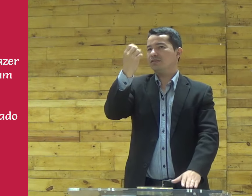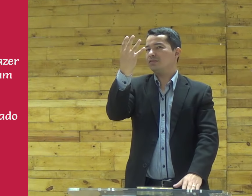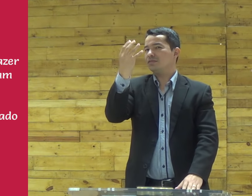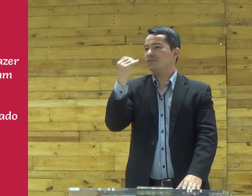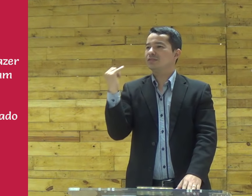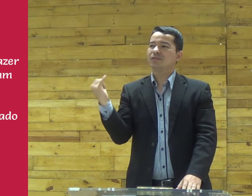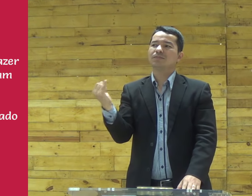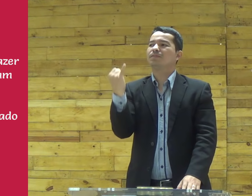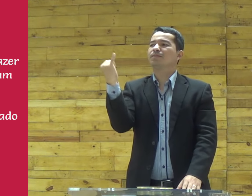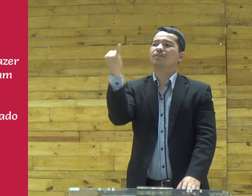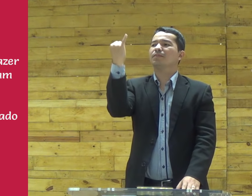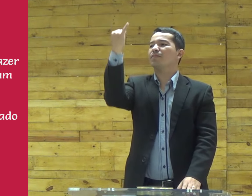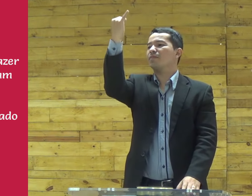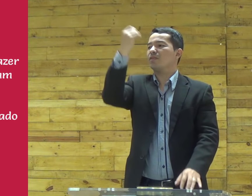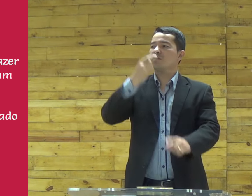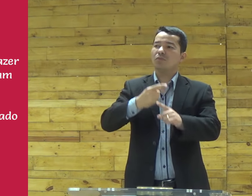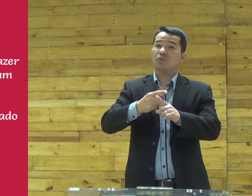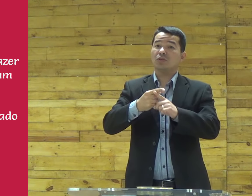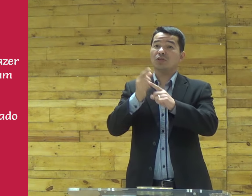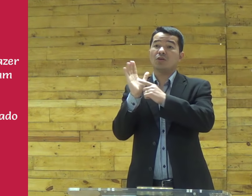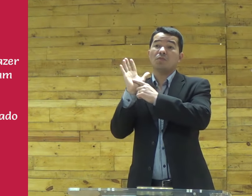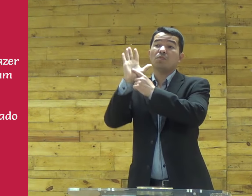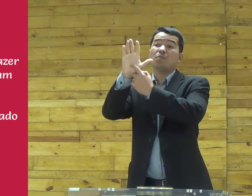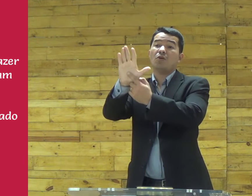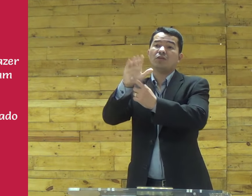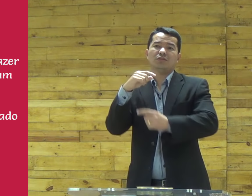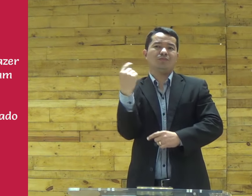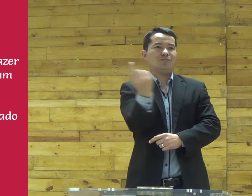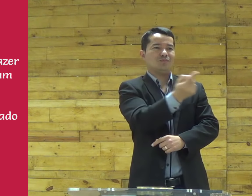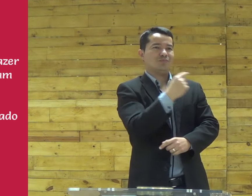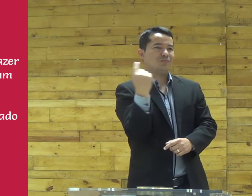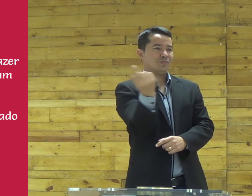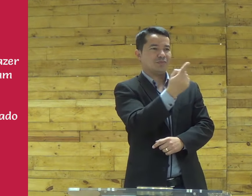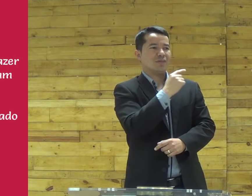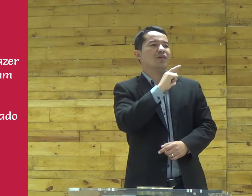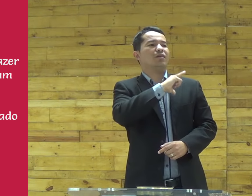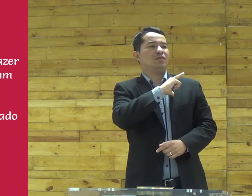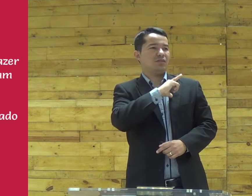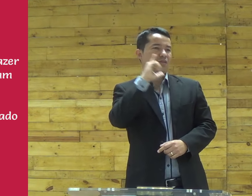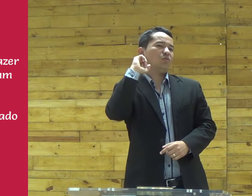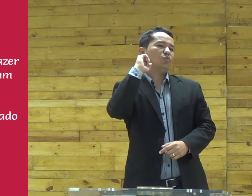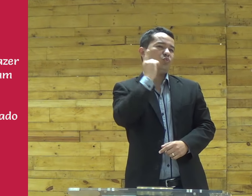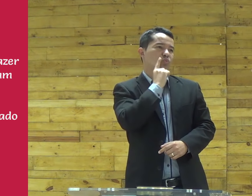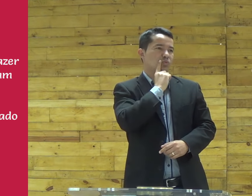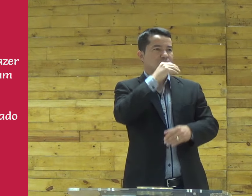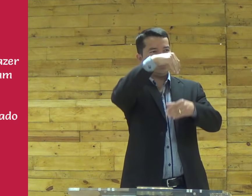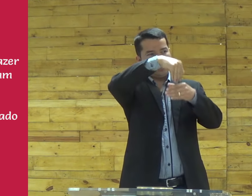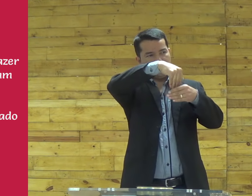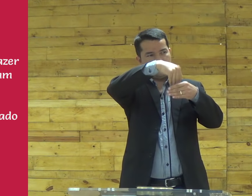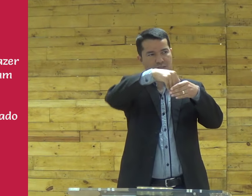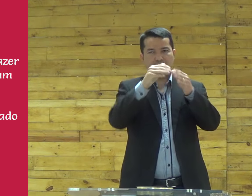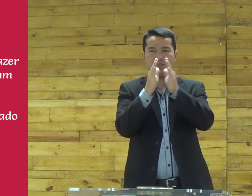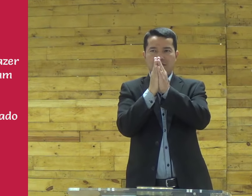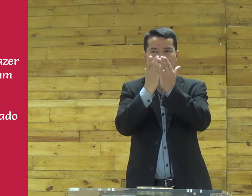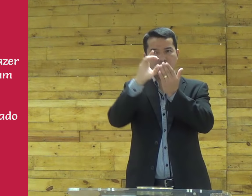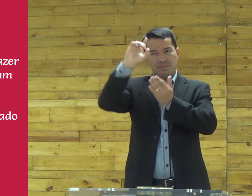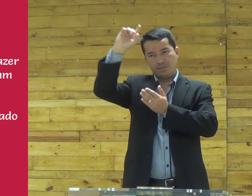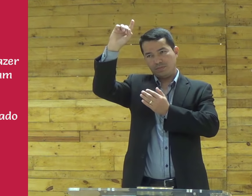Levítico 19:14 é uma parte da Bíblia muito importante, porque além de tudo